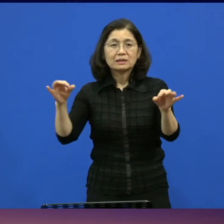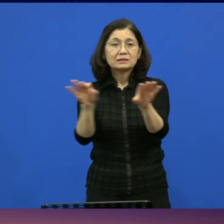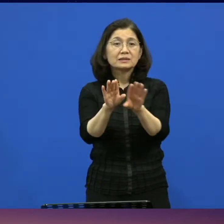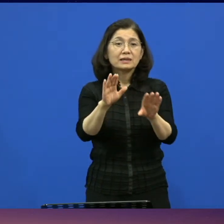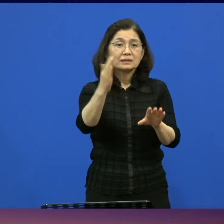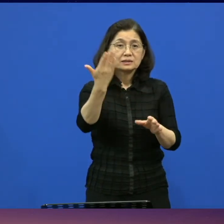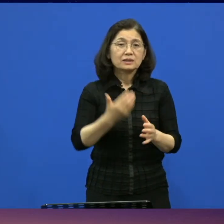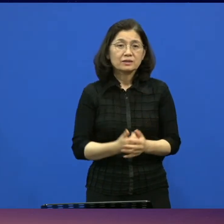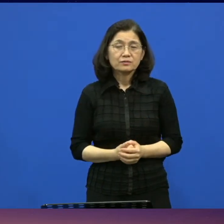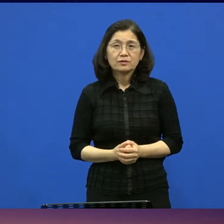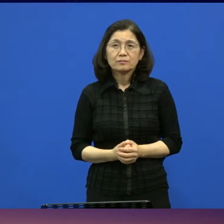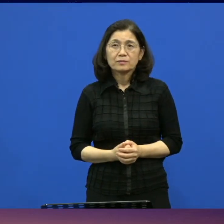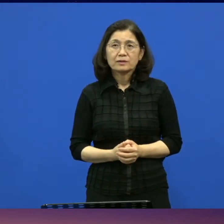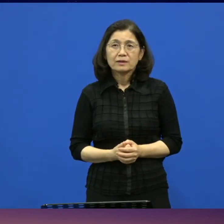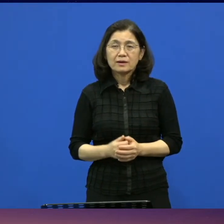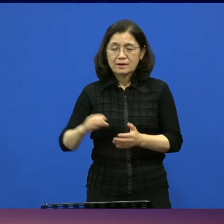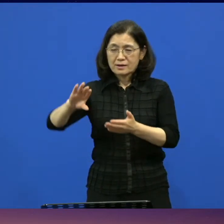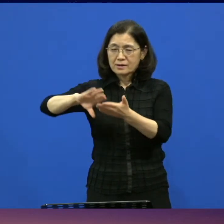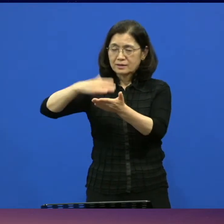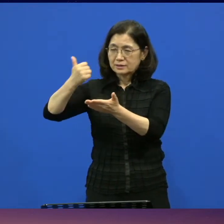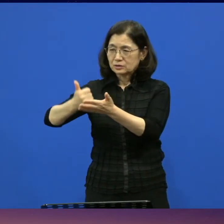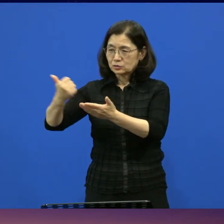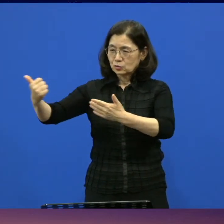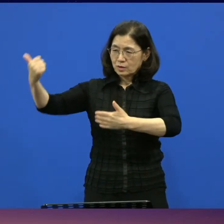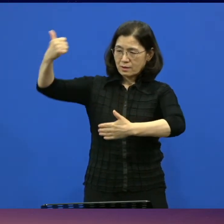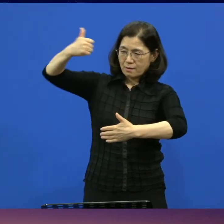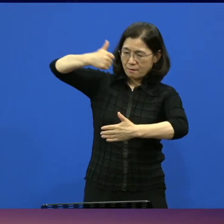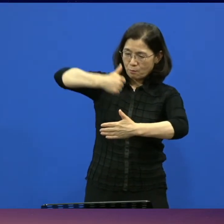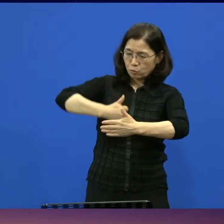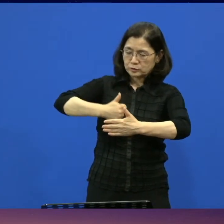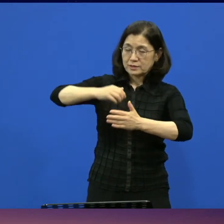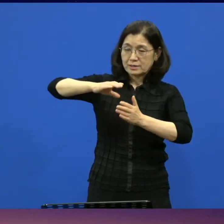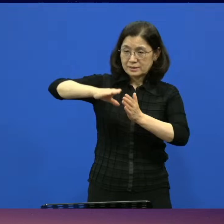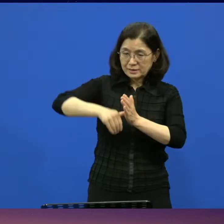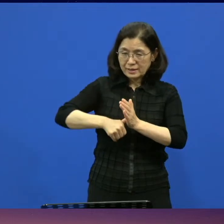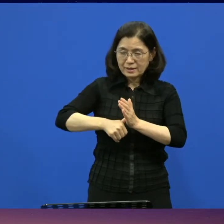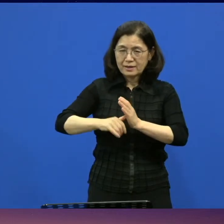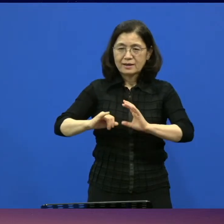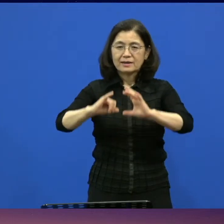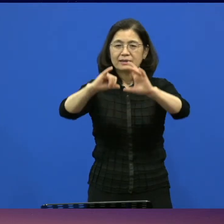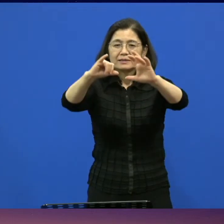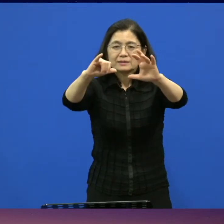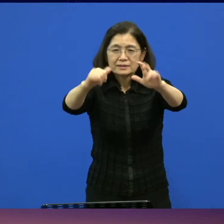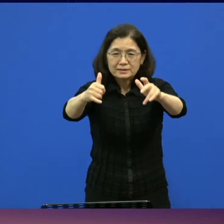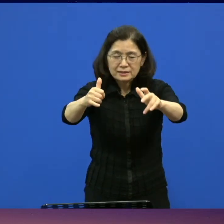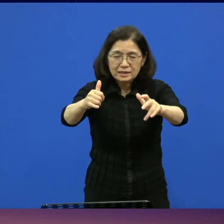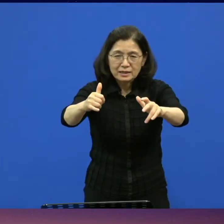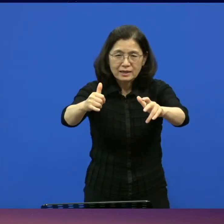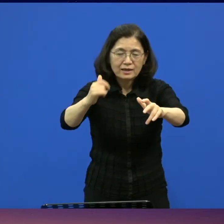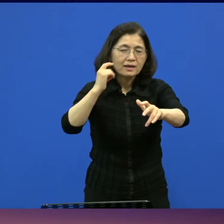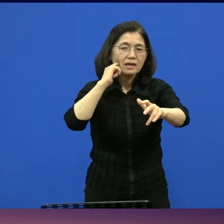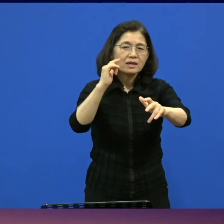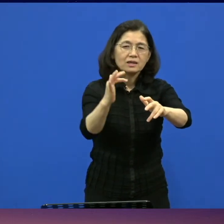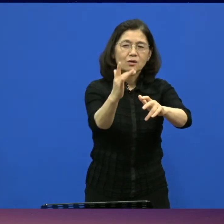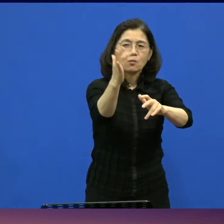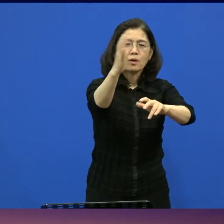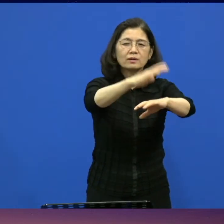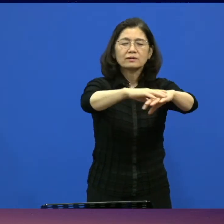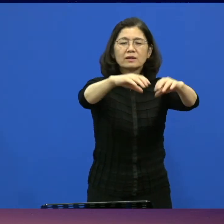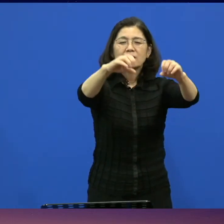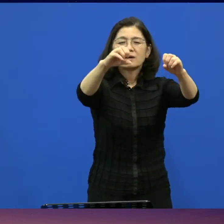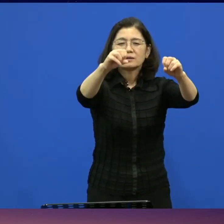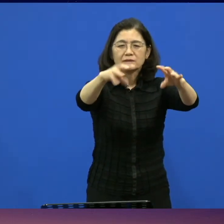그리스도를 모신 순간 우리가 쫓던 모든 세상의 영광은 허망한 것이라는 걸 알게 돼요.